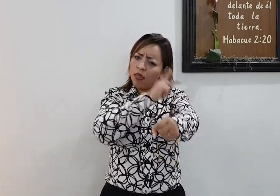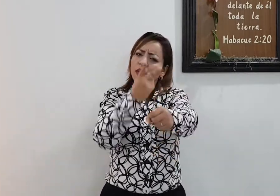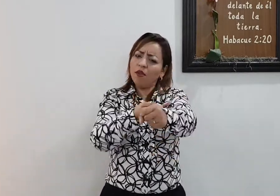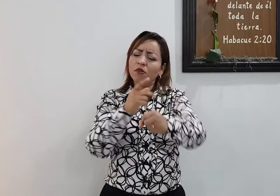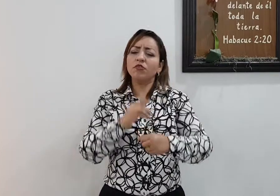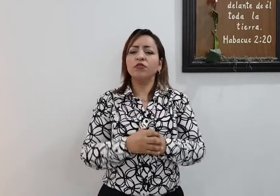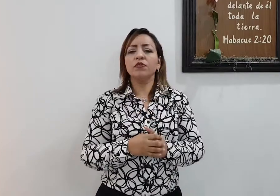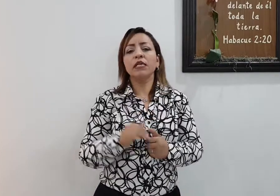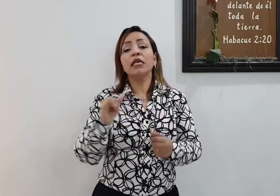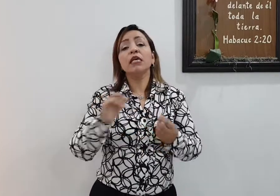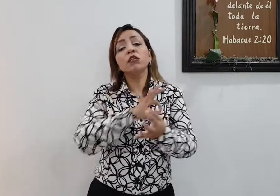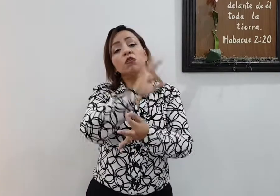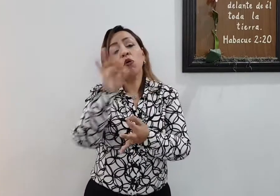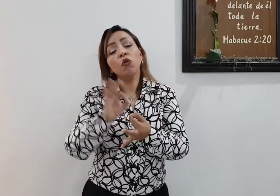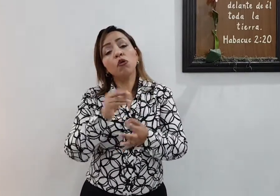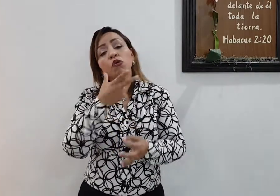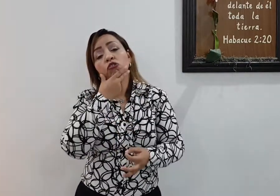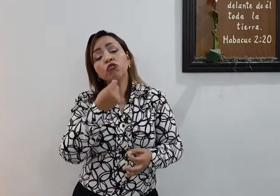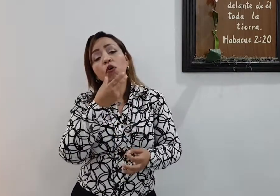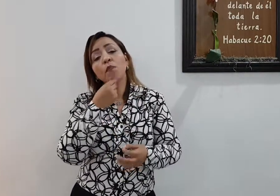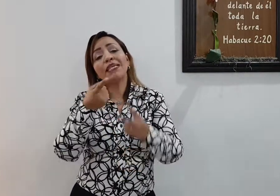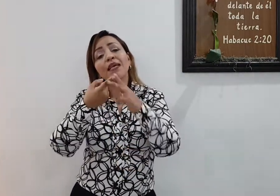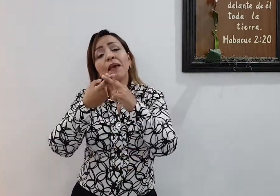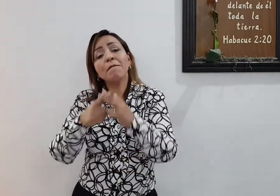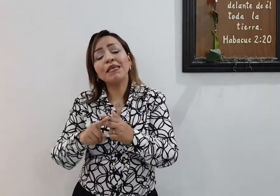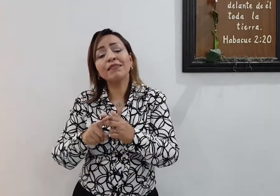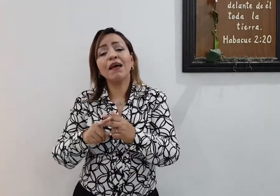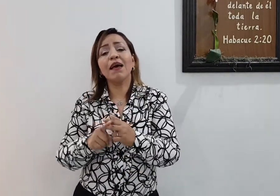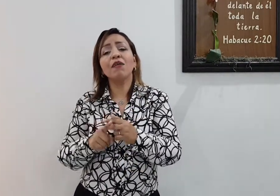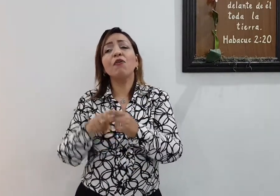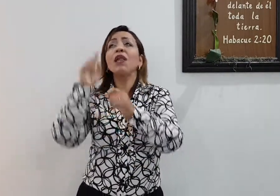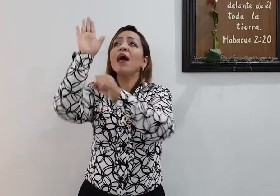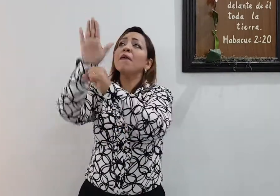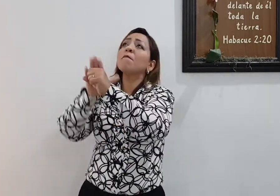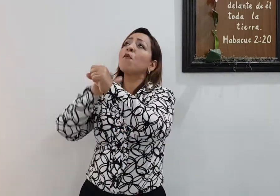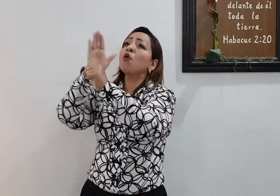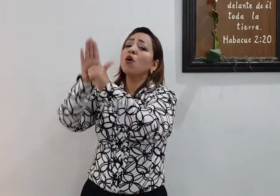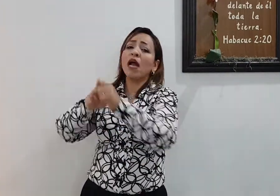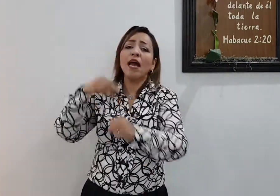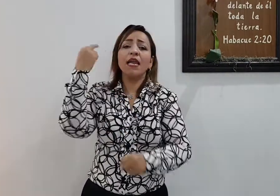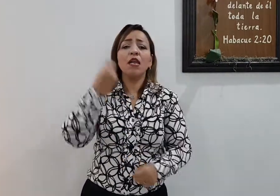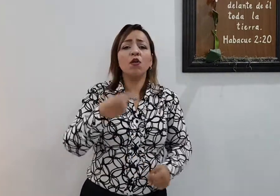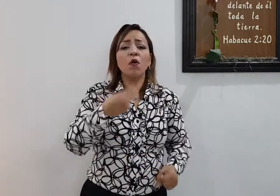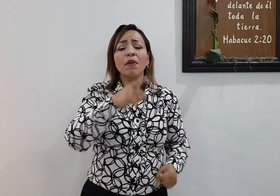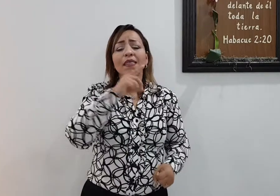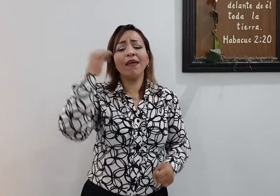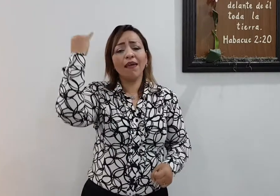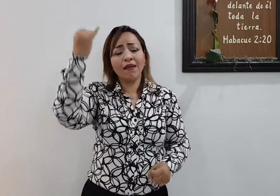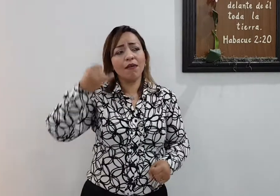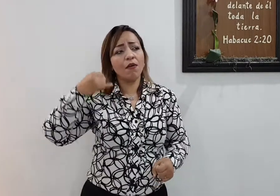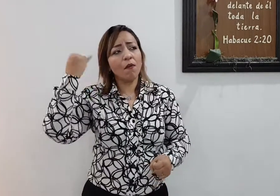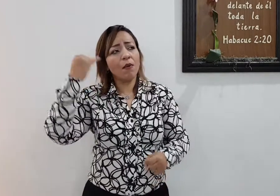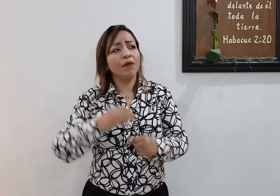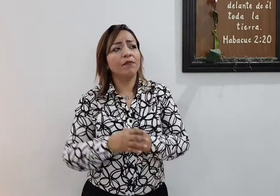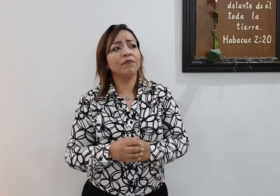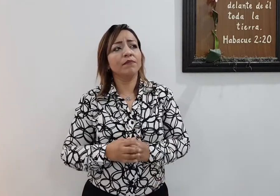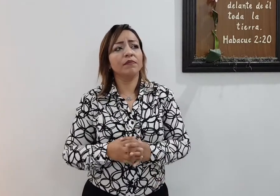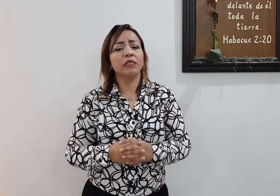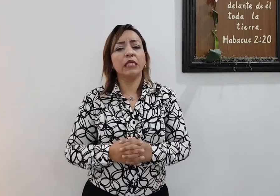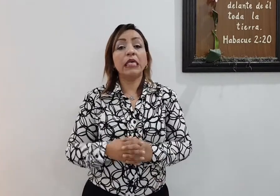empezaron a invocar el nombre de Jehová. Cuando llegamos hasta el Apocalipsis, hermanos, al final de la Biblia, esa